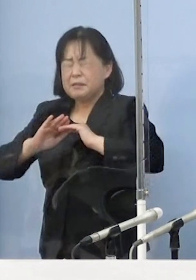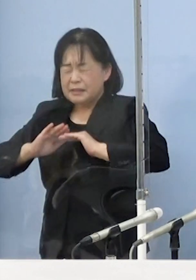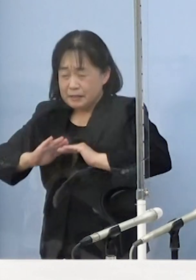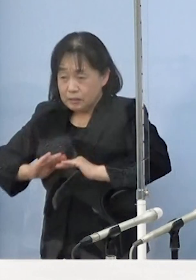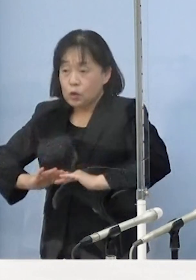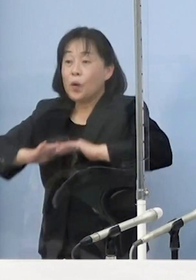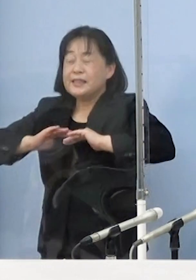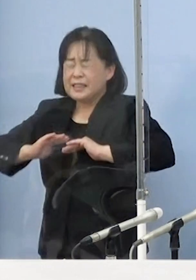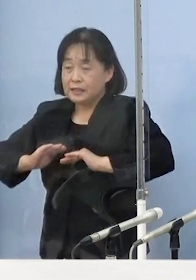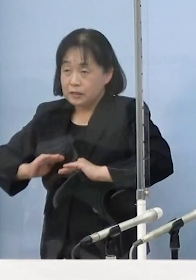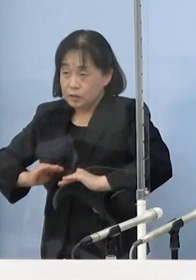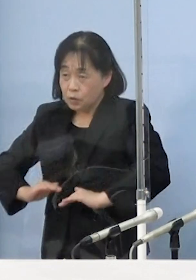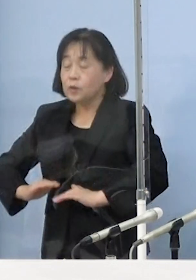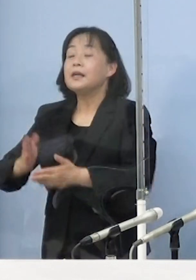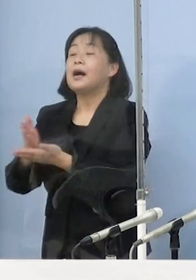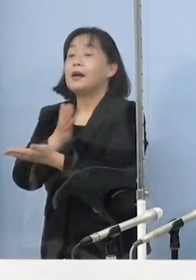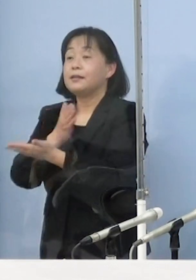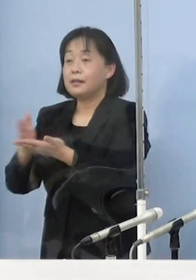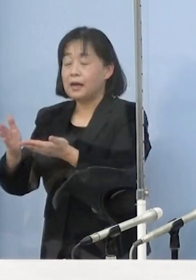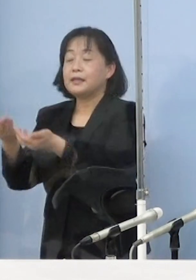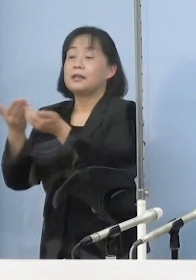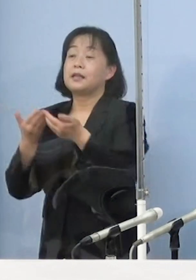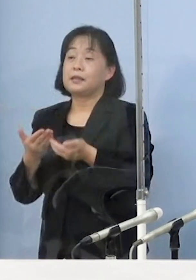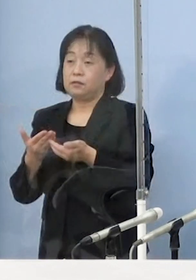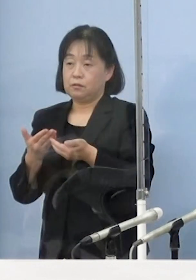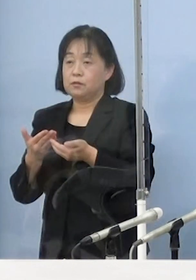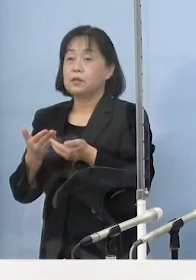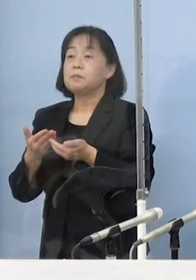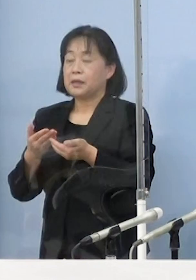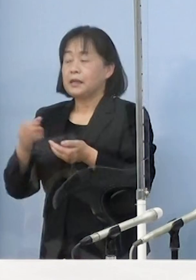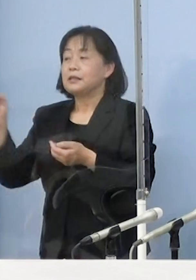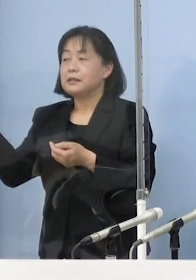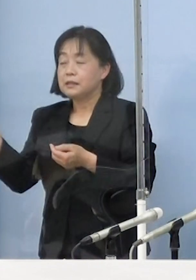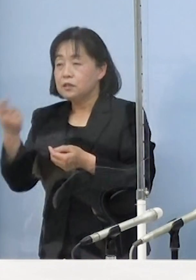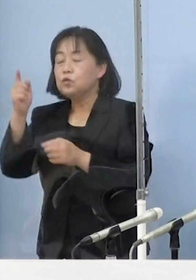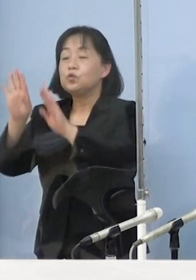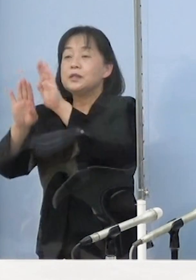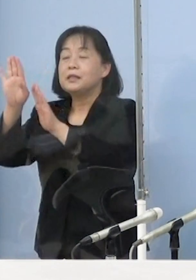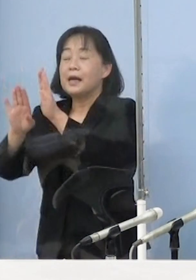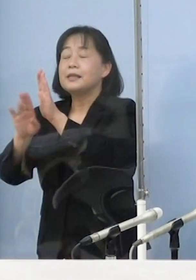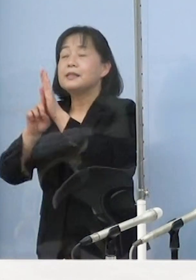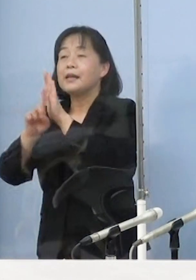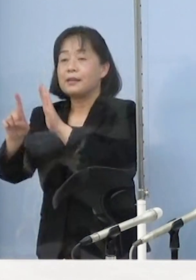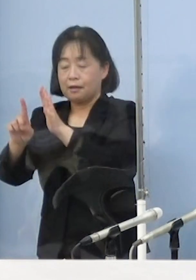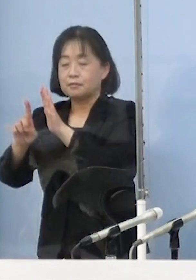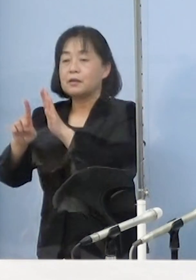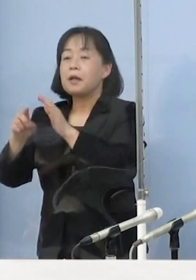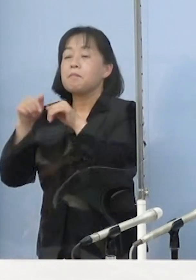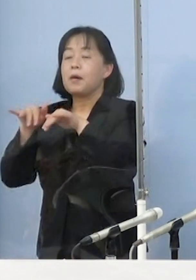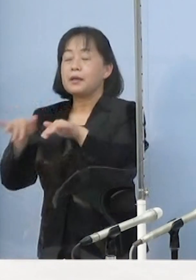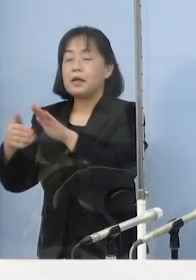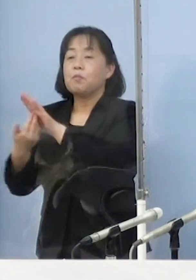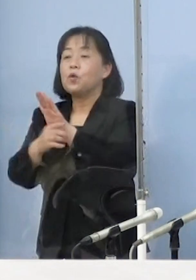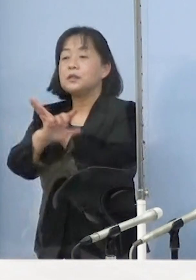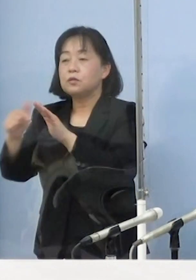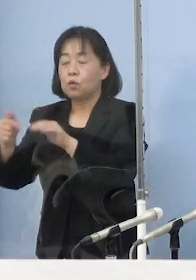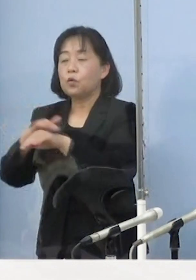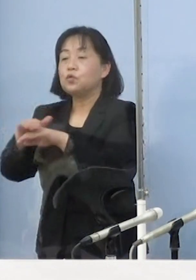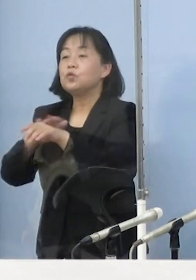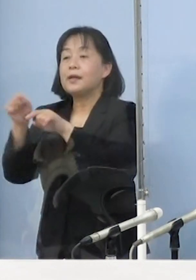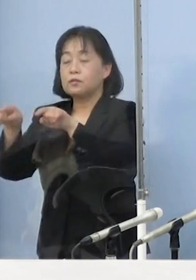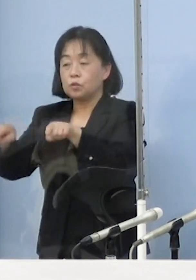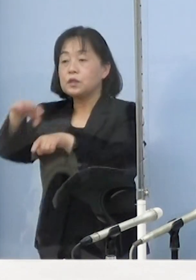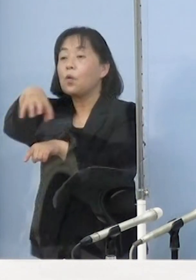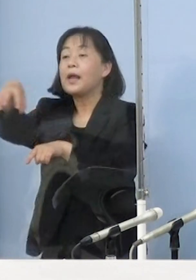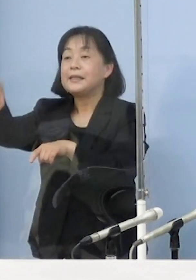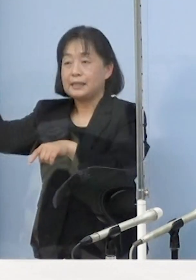慎重にご判断をいただくとともに、緊急事態宣言、まん延防止等重点措置、その対象